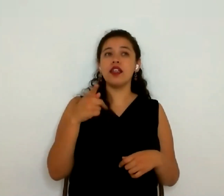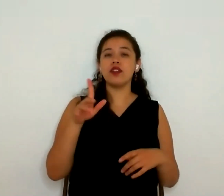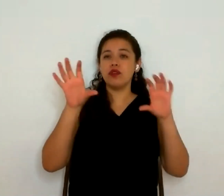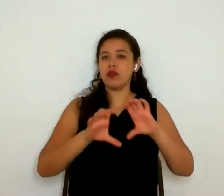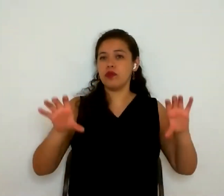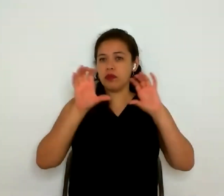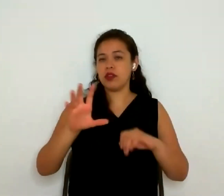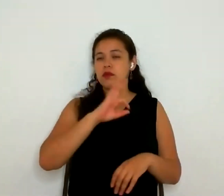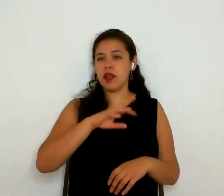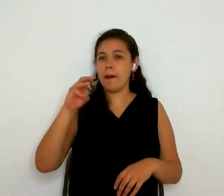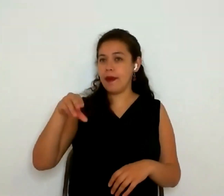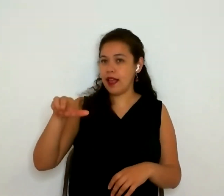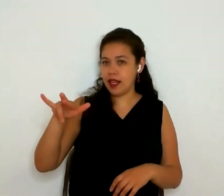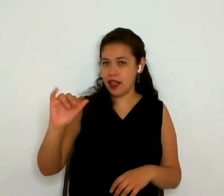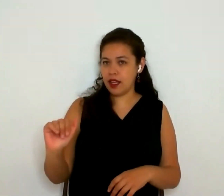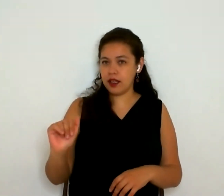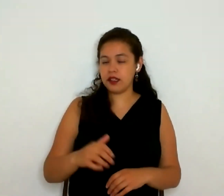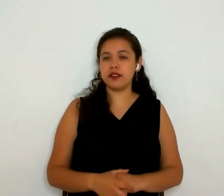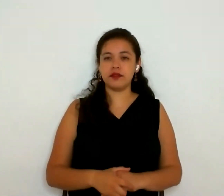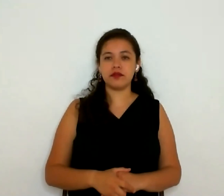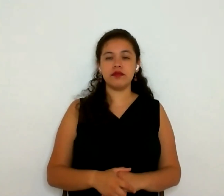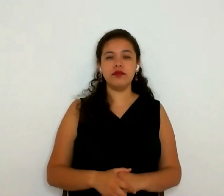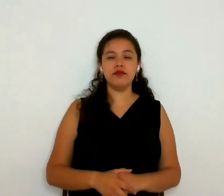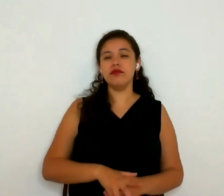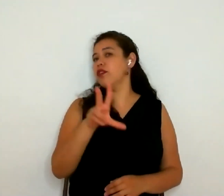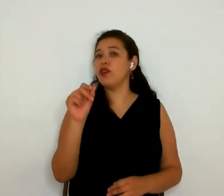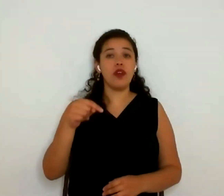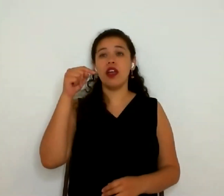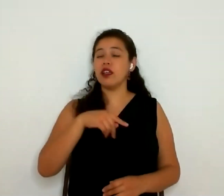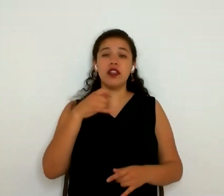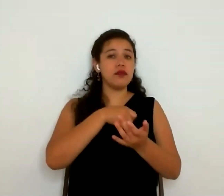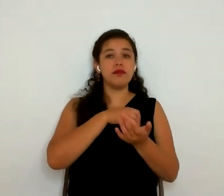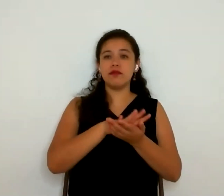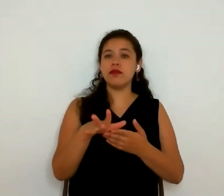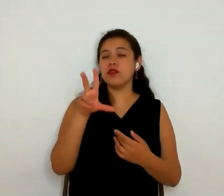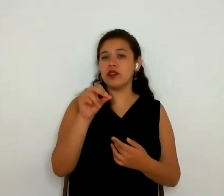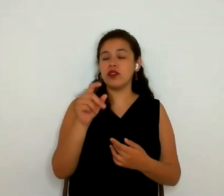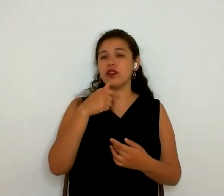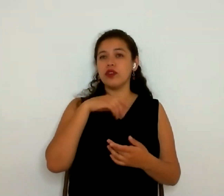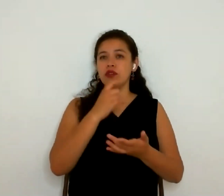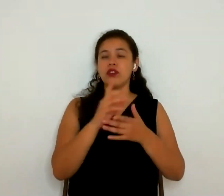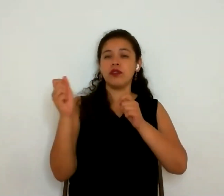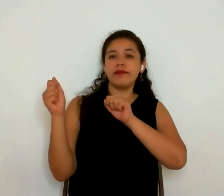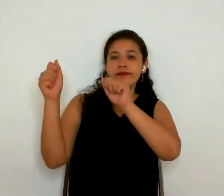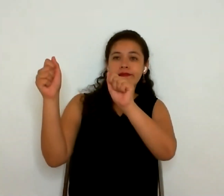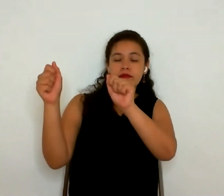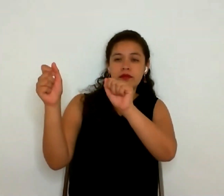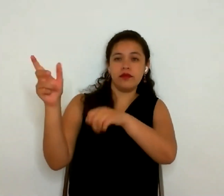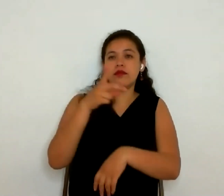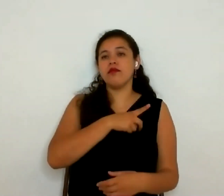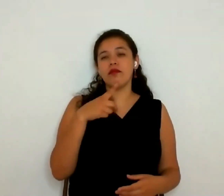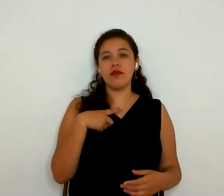maría este no lo tengo impreso nada más nos fue mostrando tendría yo que